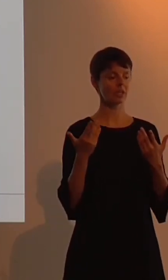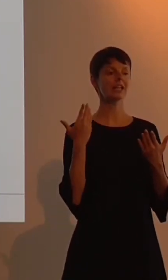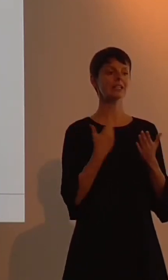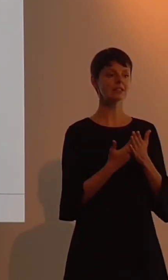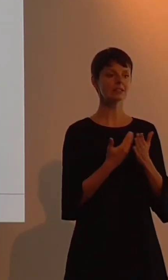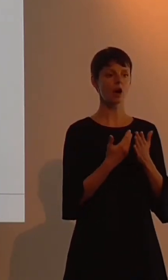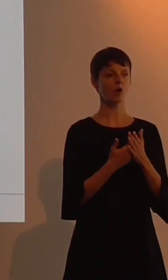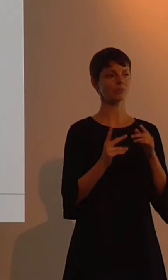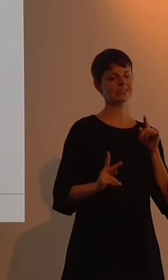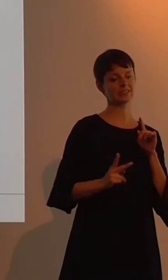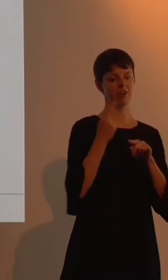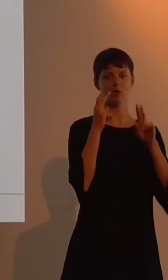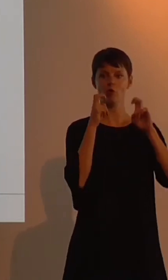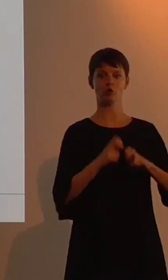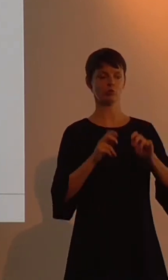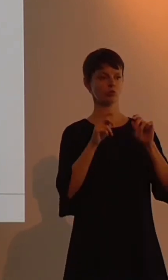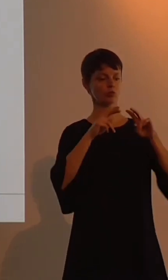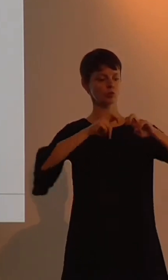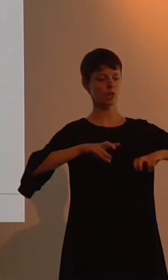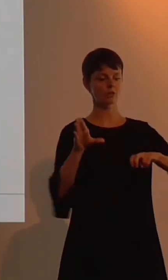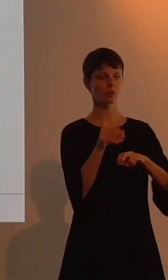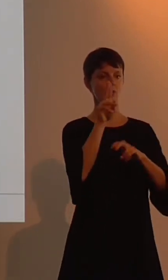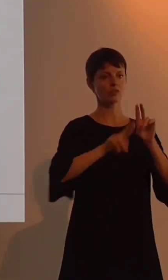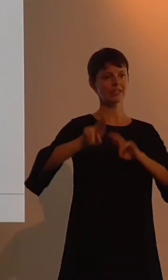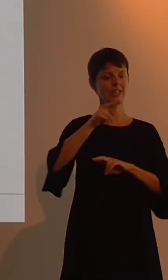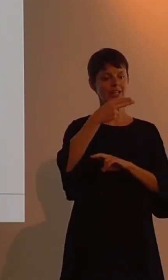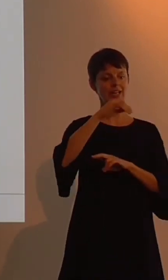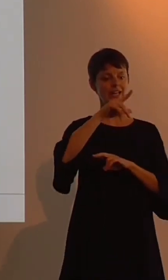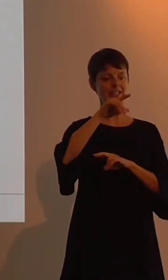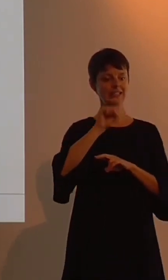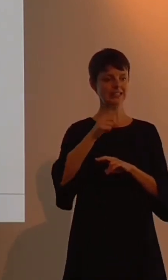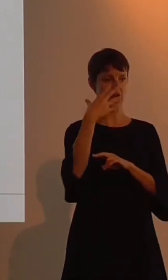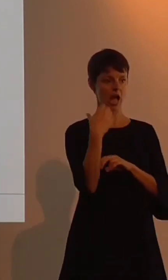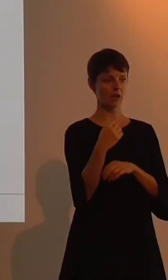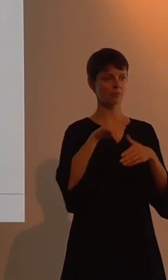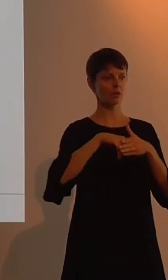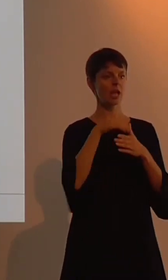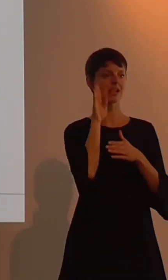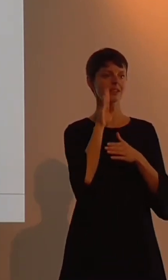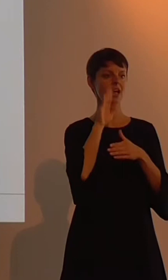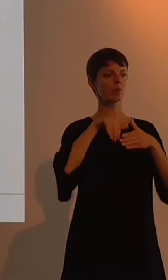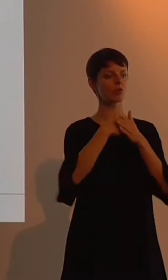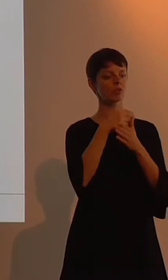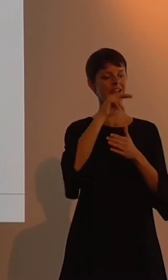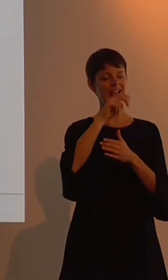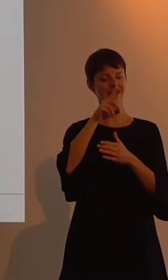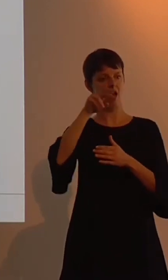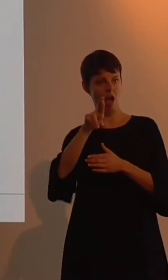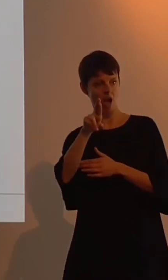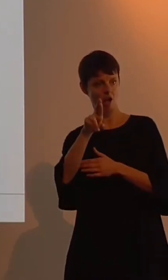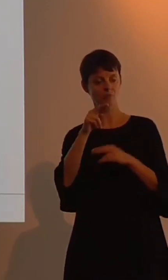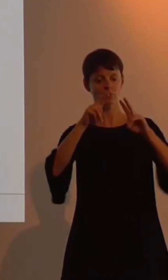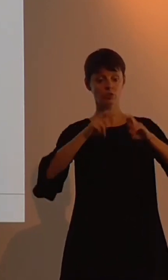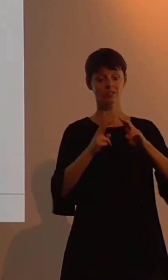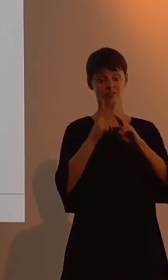wenn er mit seinen Kindern fernschaut, speziell Fußball, dann sind die Kinder mittlerweile so streng, dass wenn die Kinodiskussion fehlt, dass